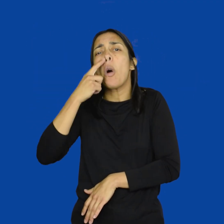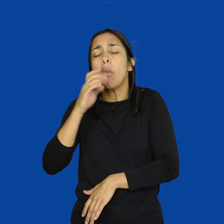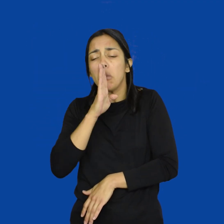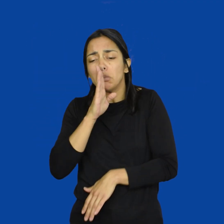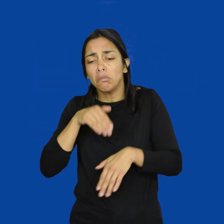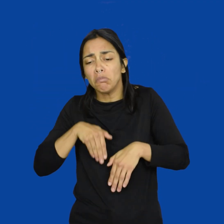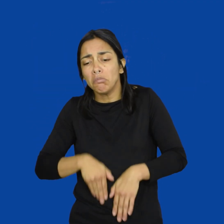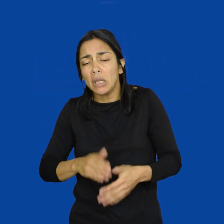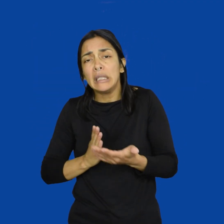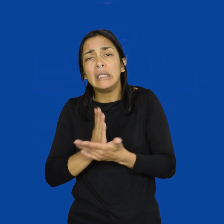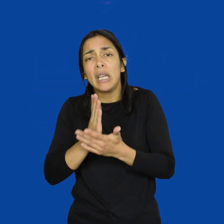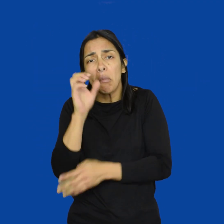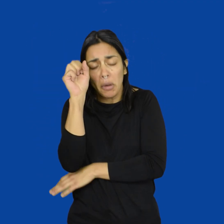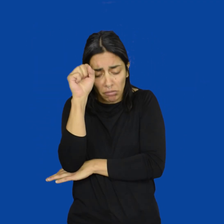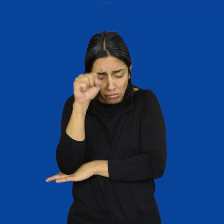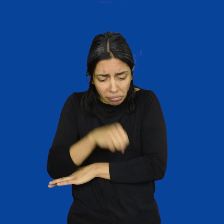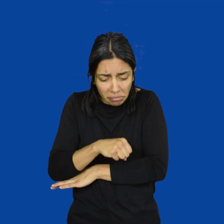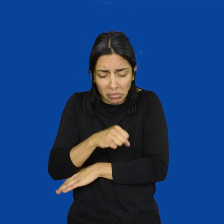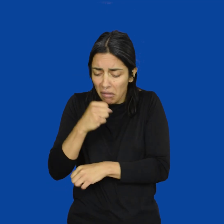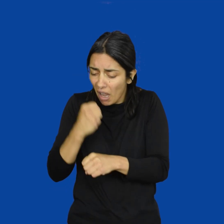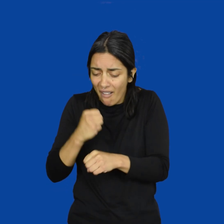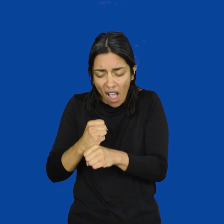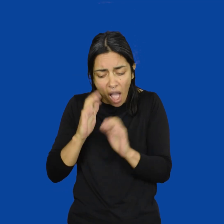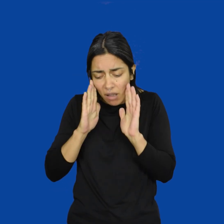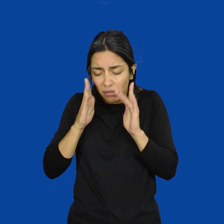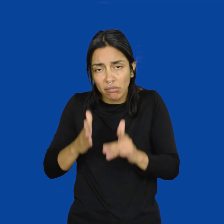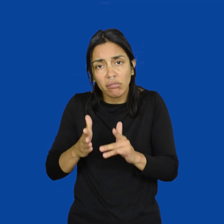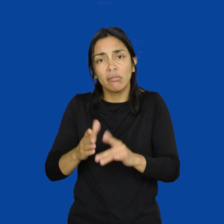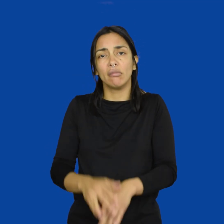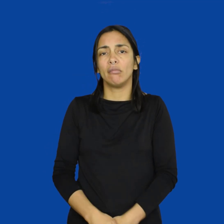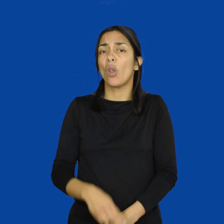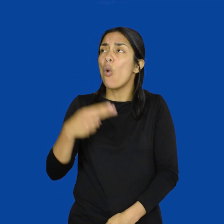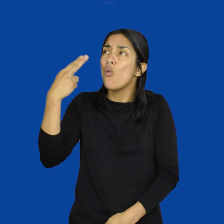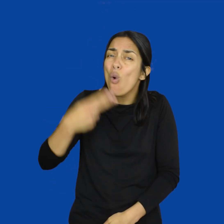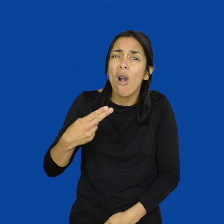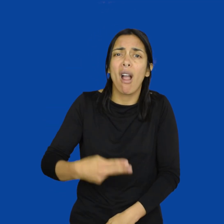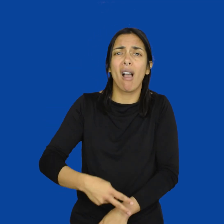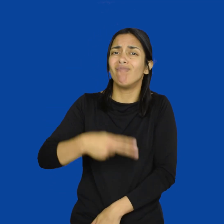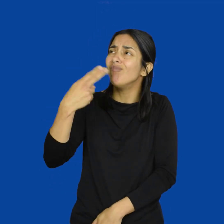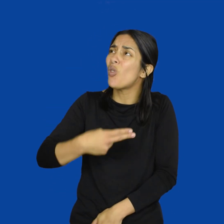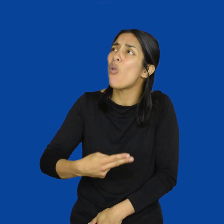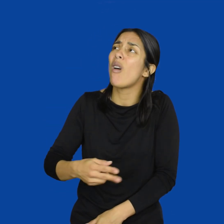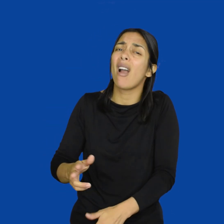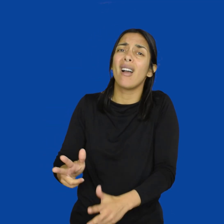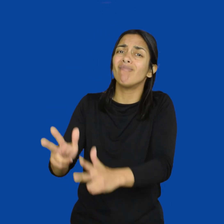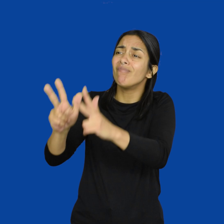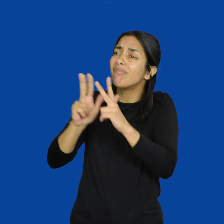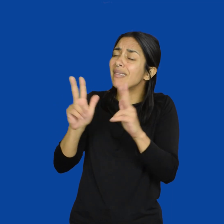callado, siempre con la cabeza baja, trabajando. Nunca mencionó nada.